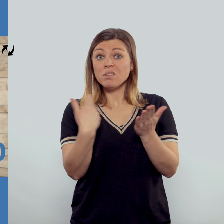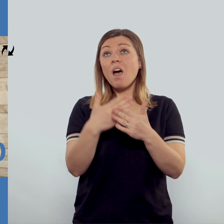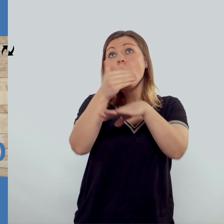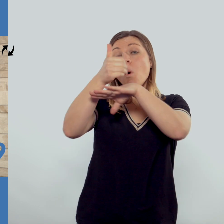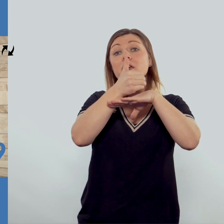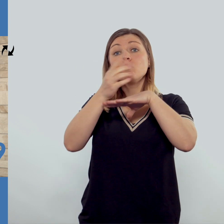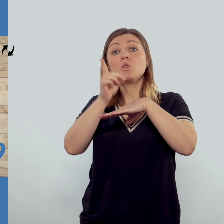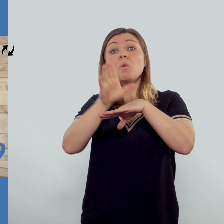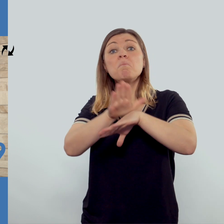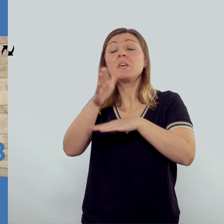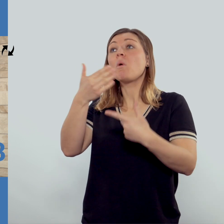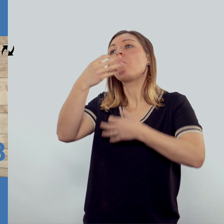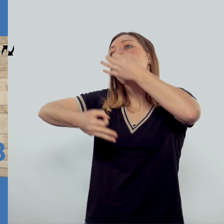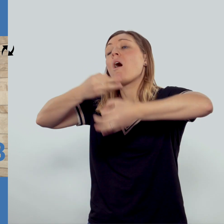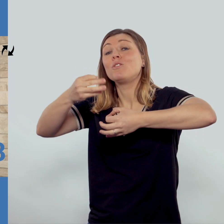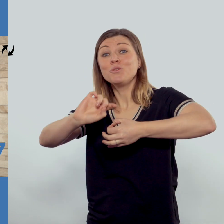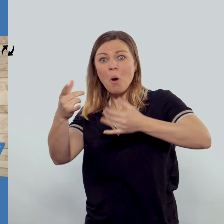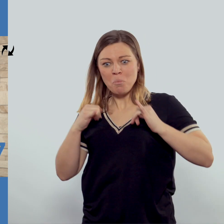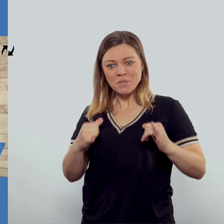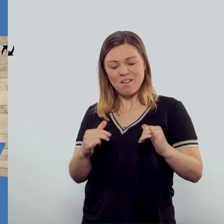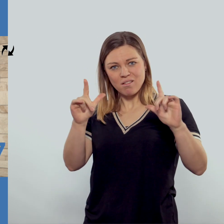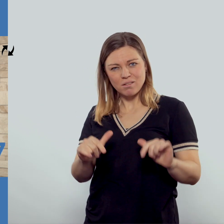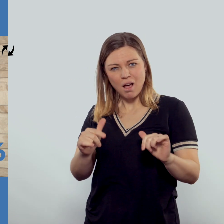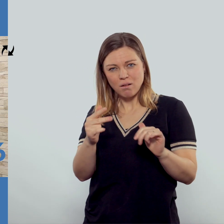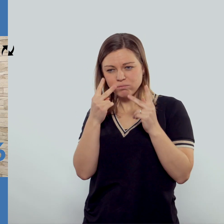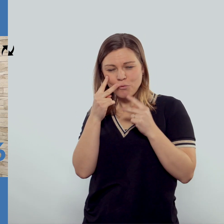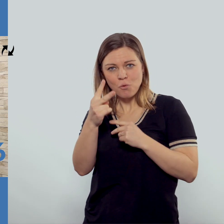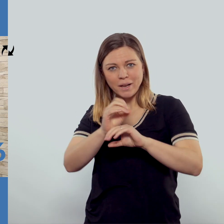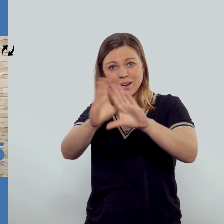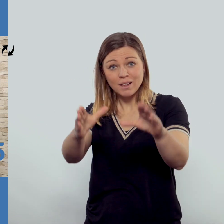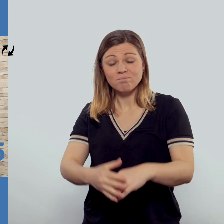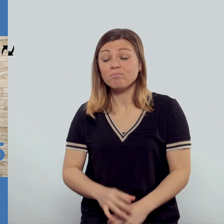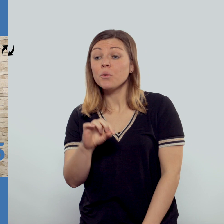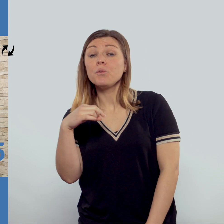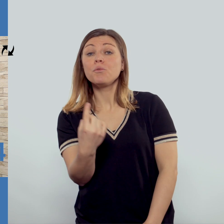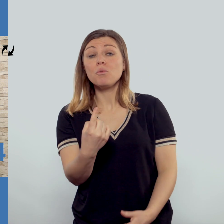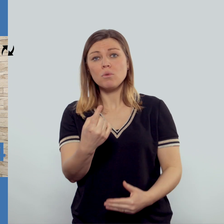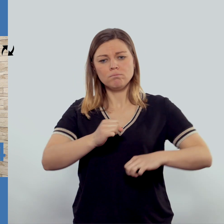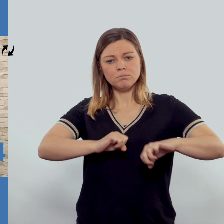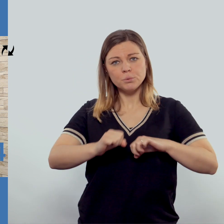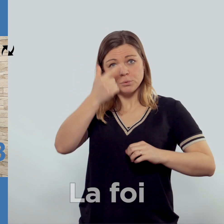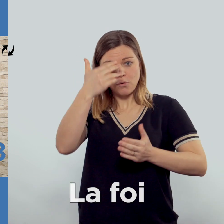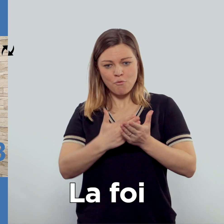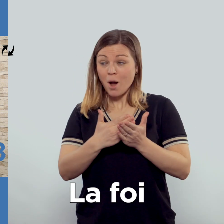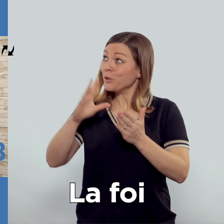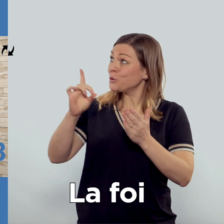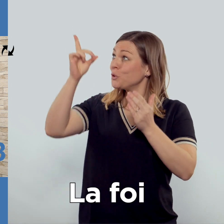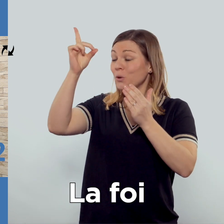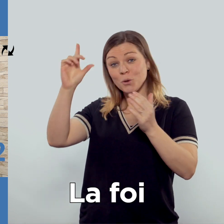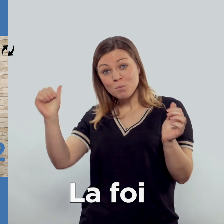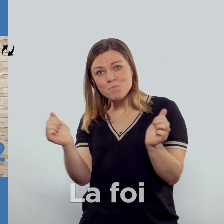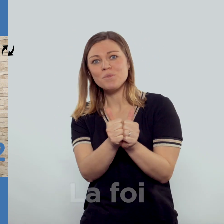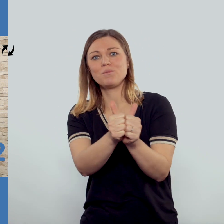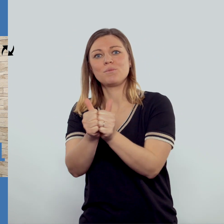en puissance. Démontrez la puissance de Dieu. Si vous agissez par la foi, Dieu va être avec vous et